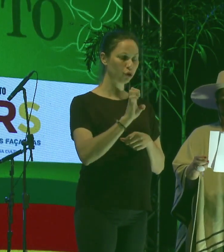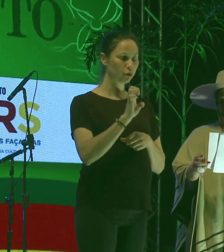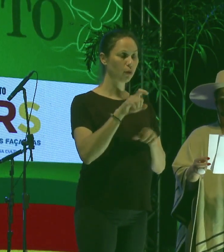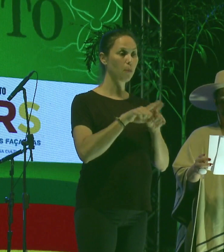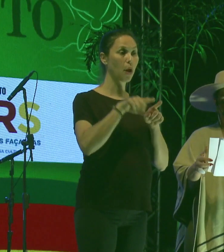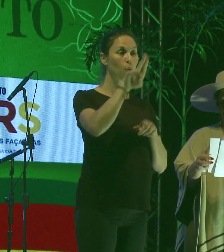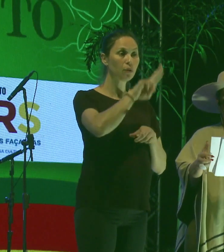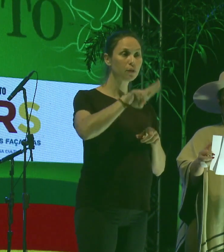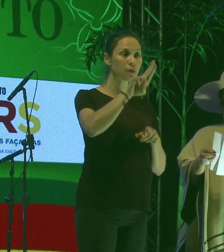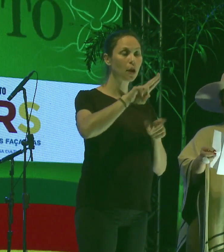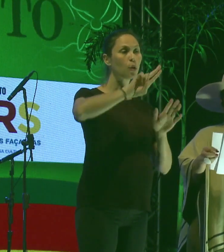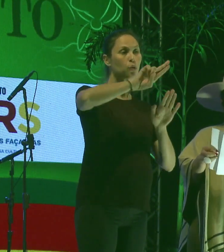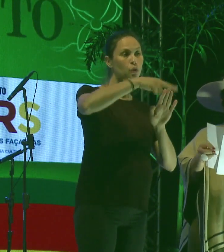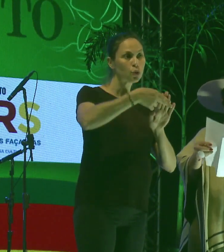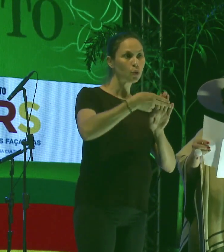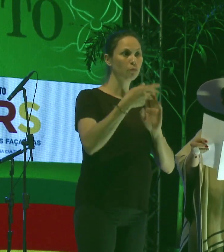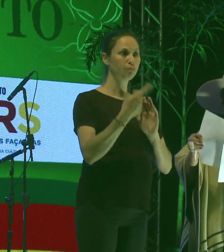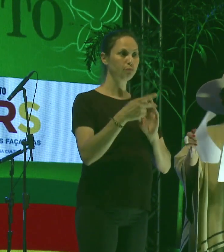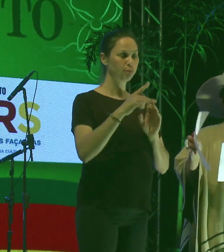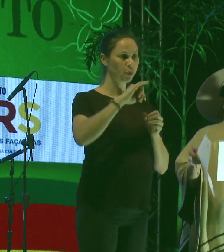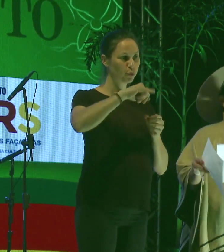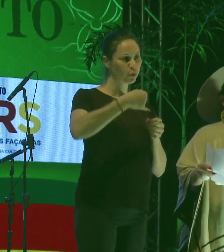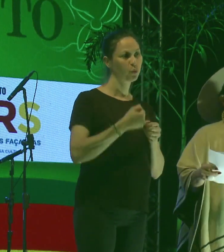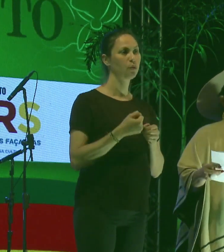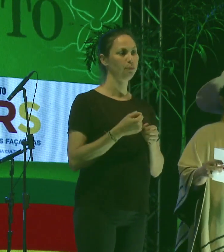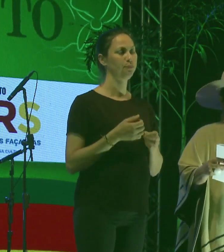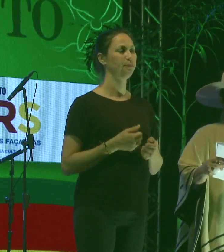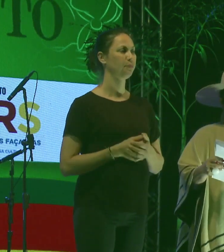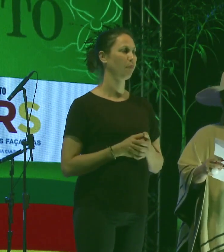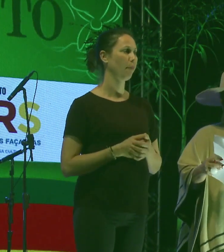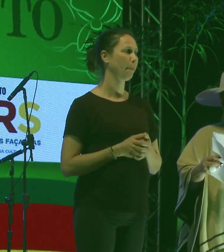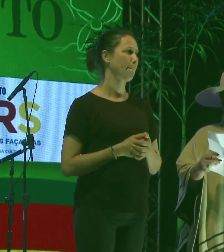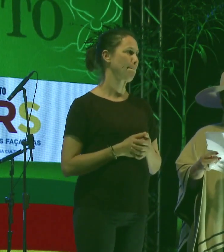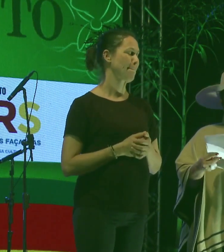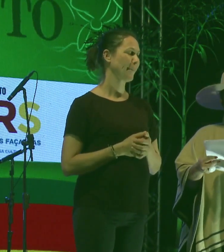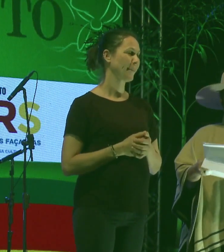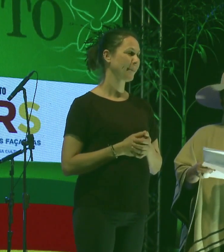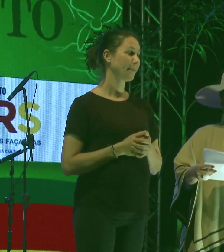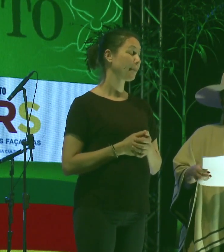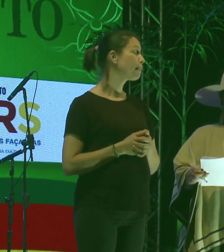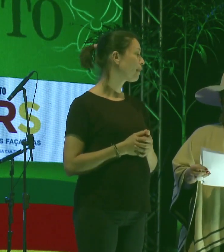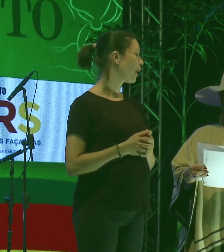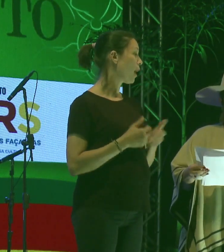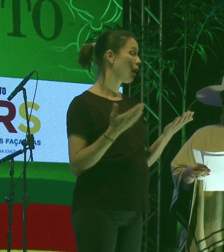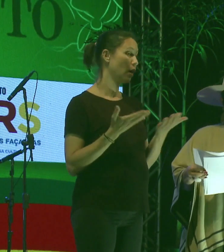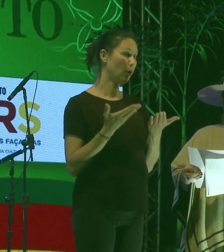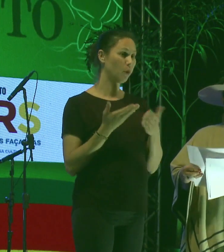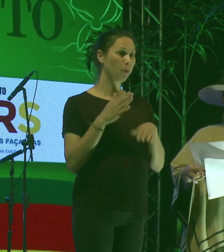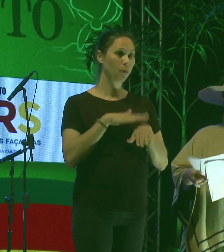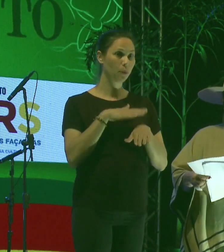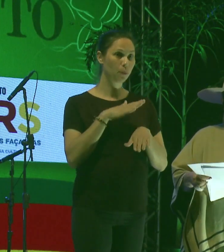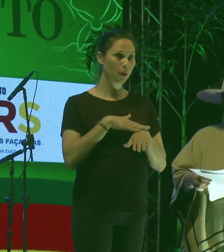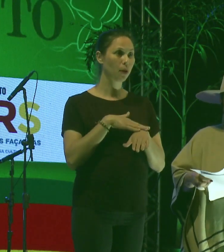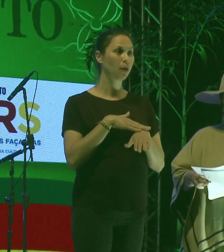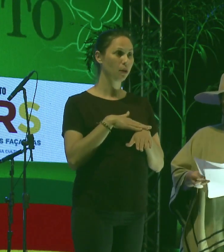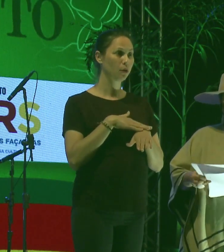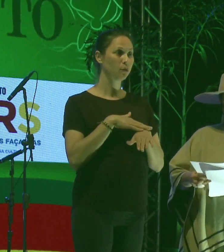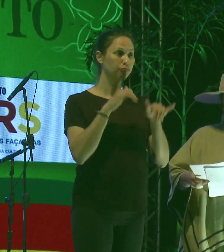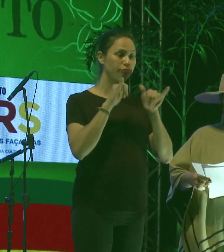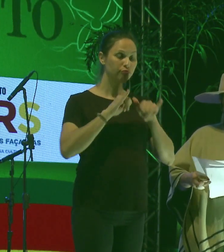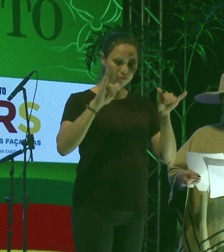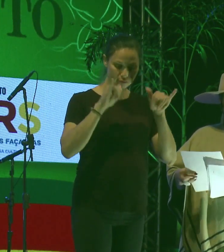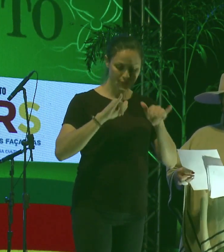do Noroeste do Estado do Rio Grande do Sul, Unijuí. Nós, neste momento, faremos a